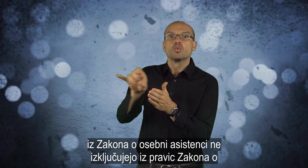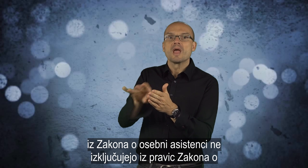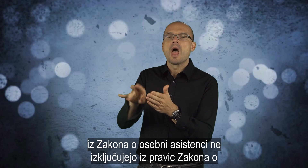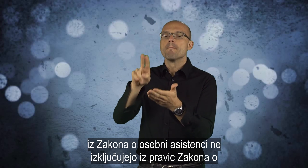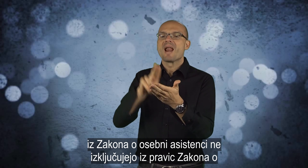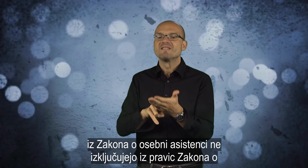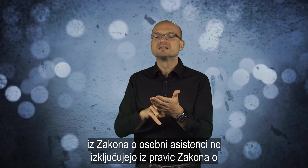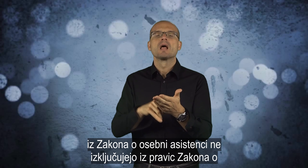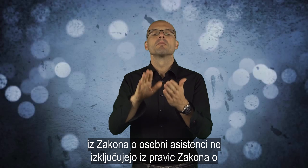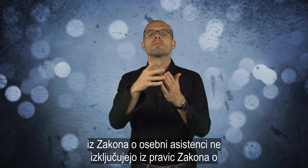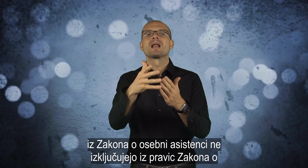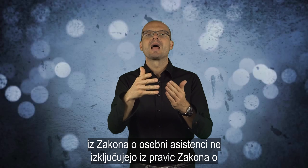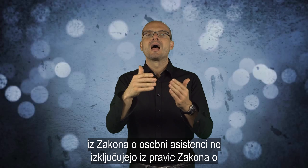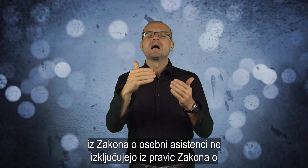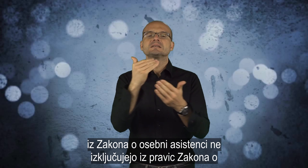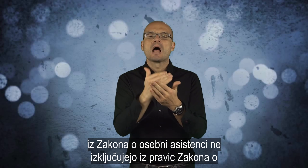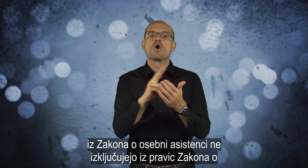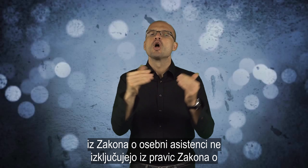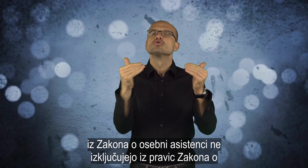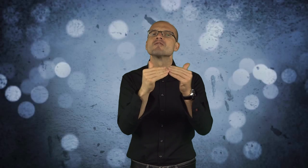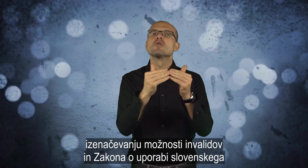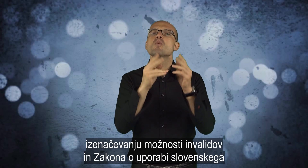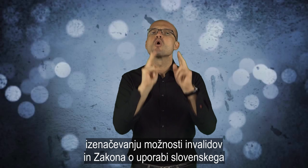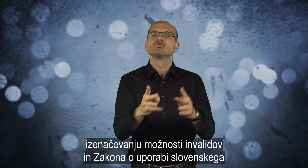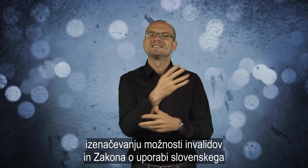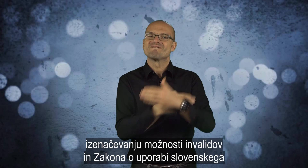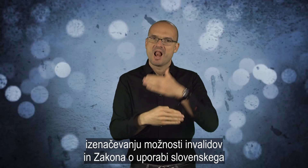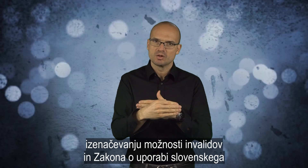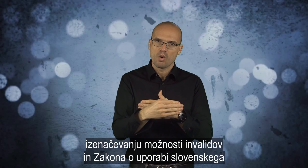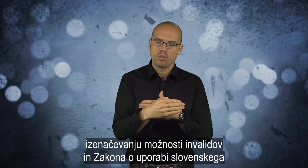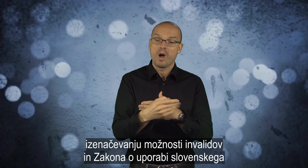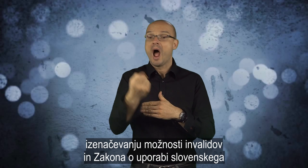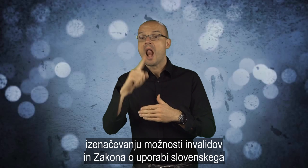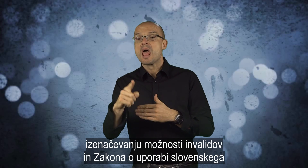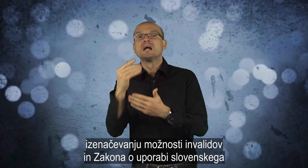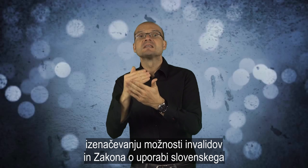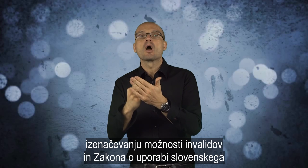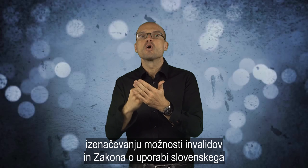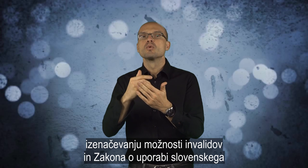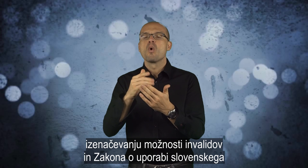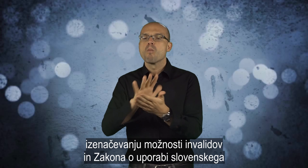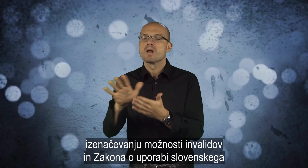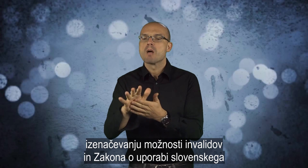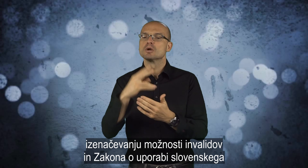izenačevanju možnosti invalidov in zakona o uporabi slovenskega znakovnega jezika.